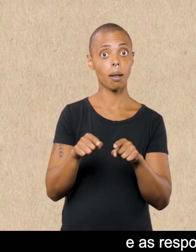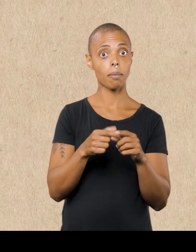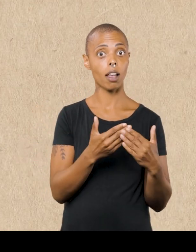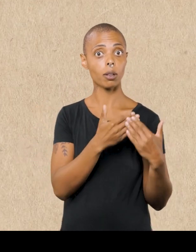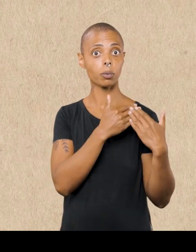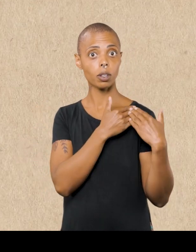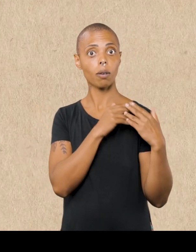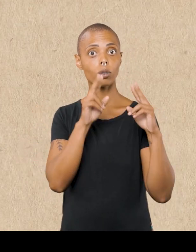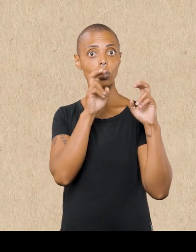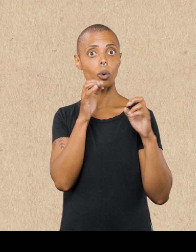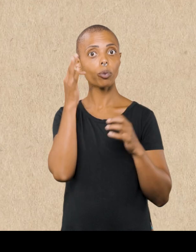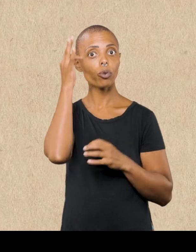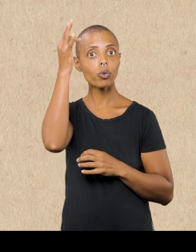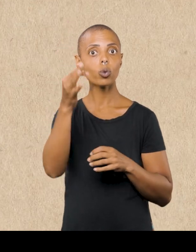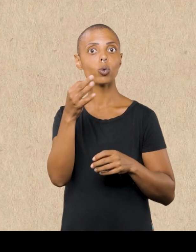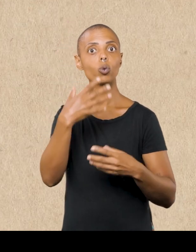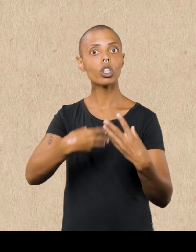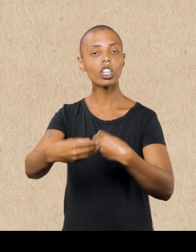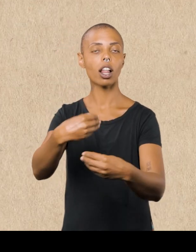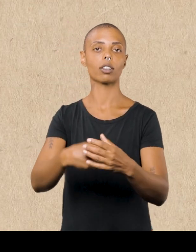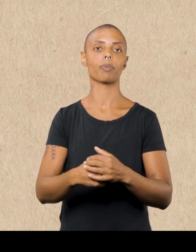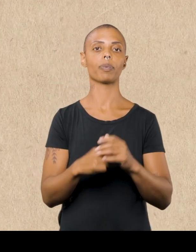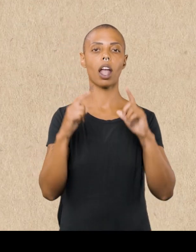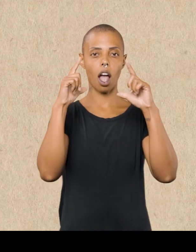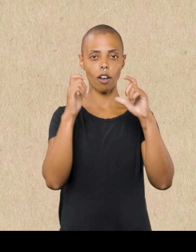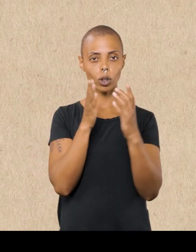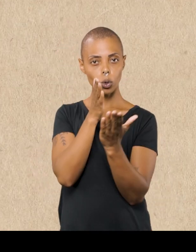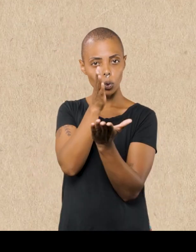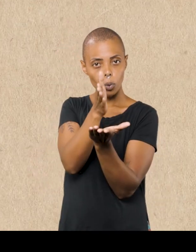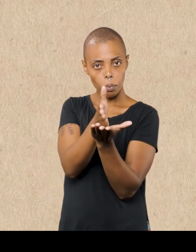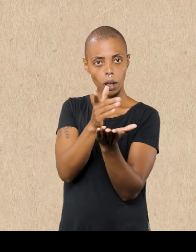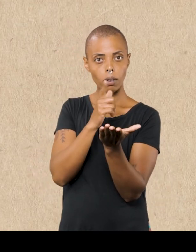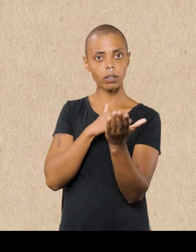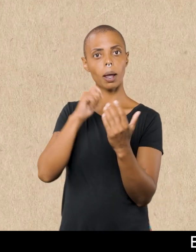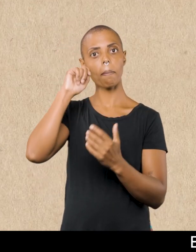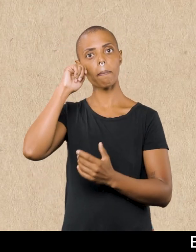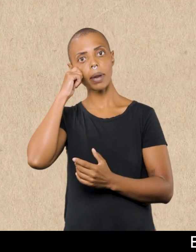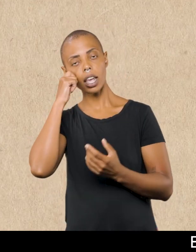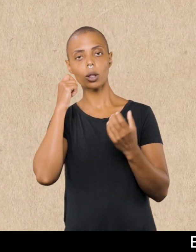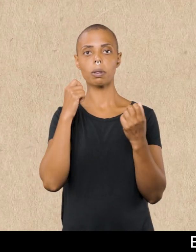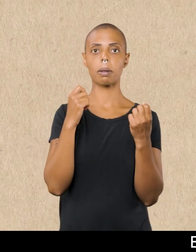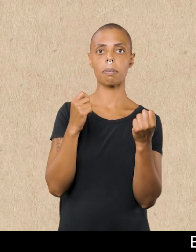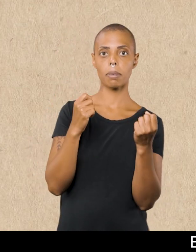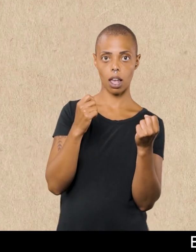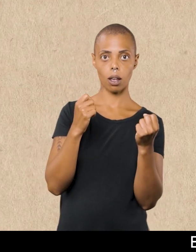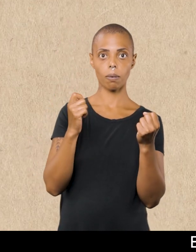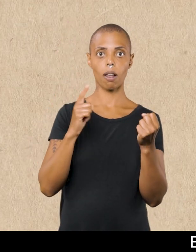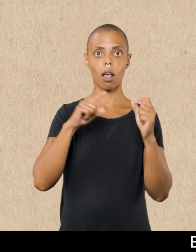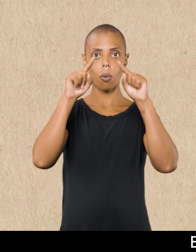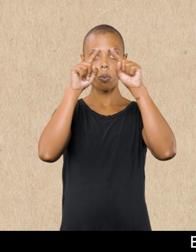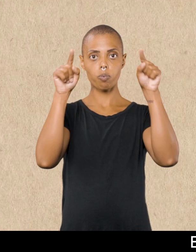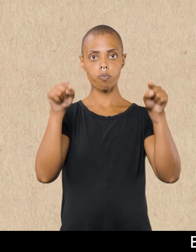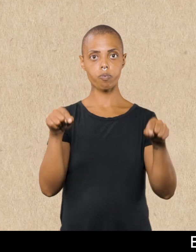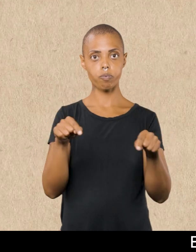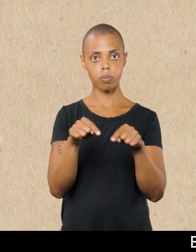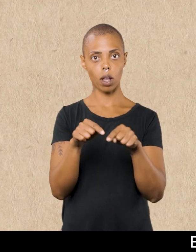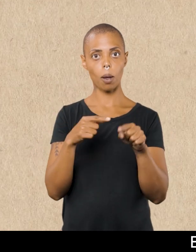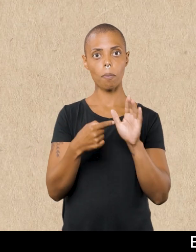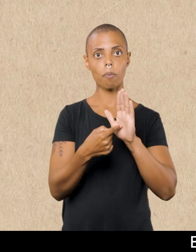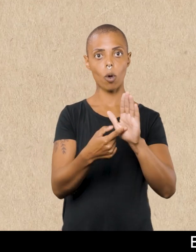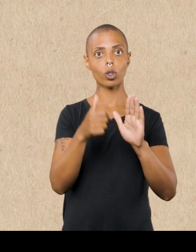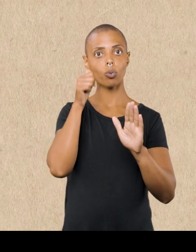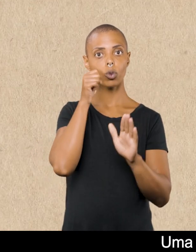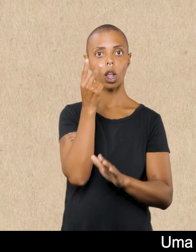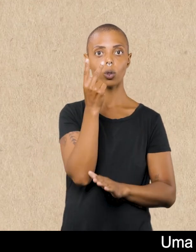as responsabilidades que temos com relação às gerações futuras. A fotografia que fica no centro da obra está em preto e